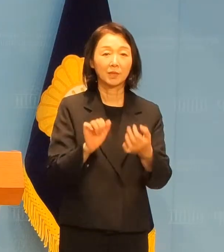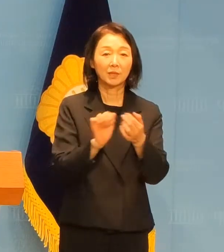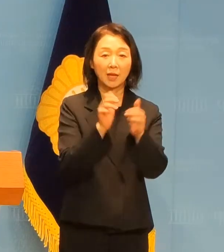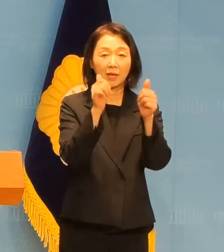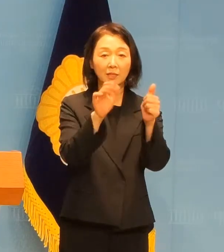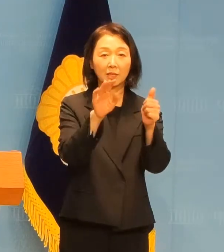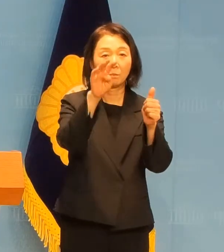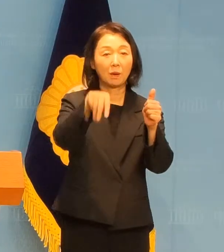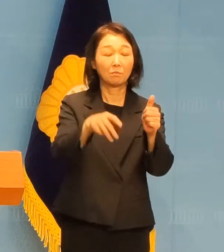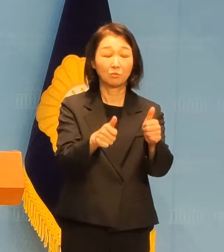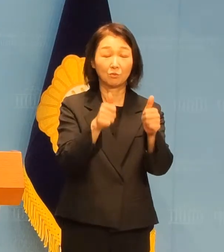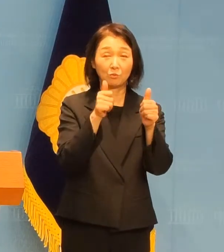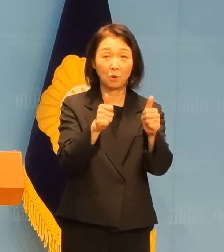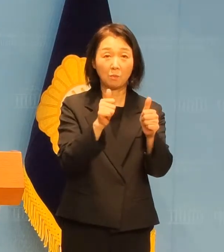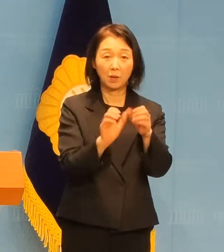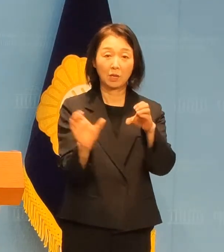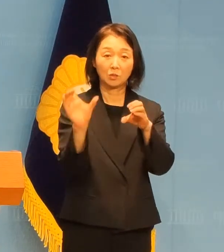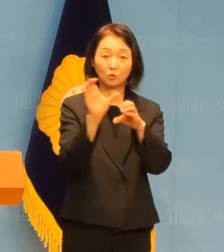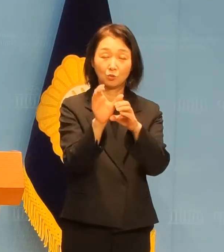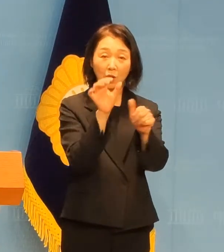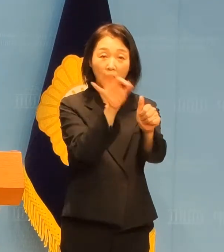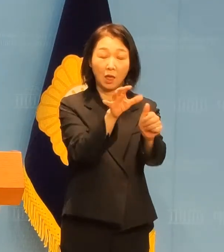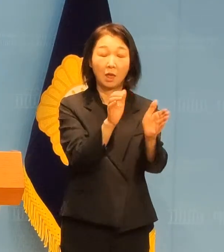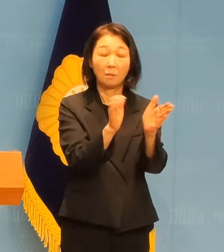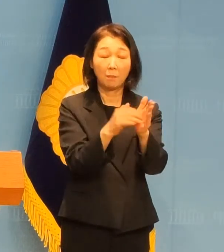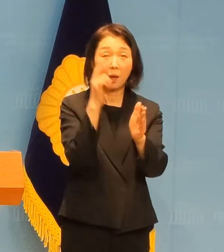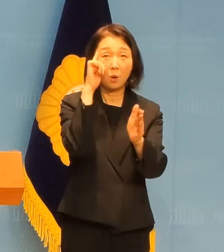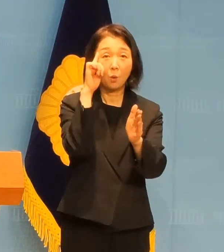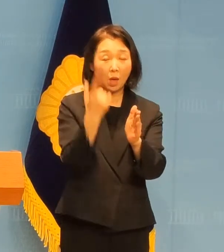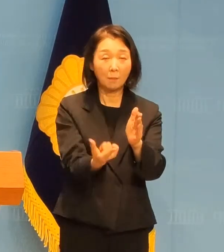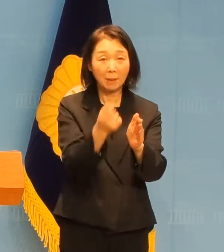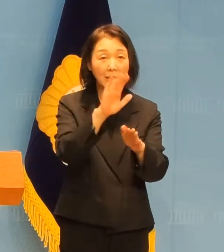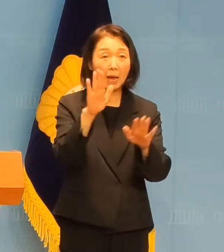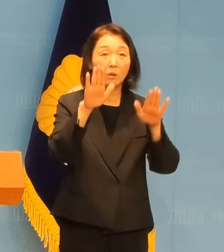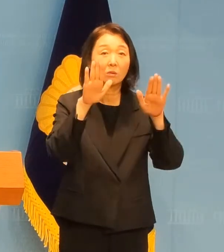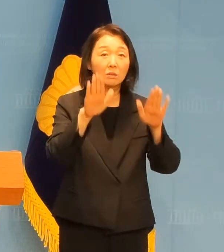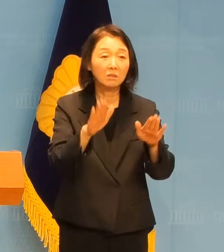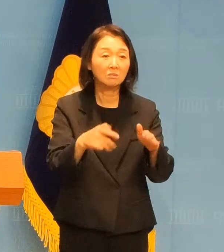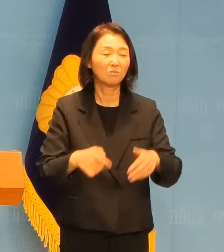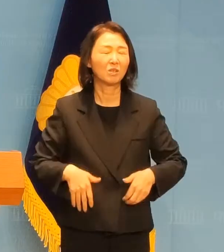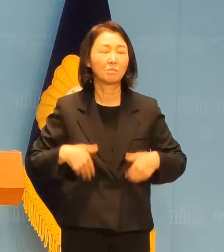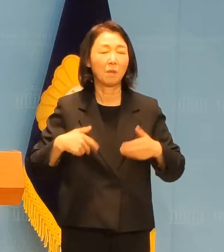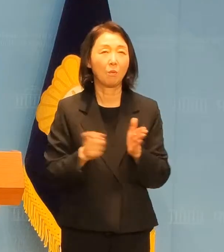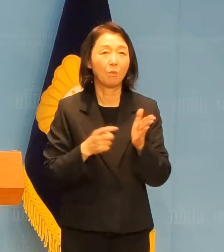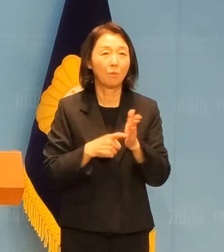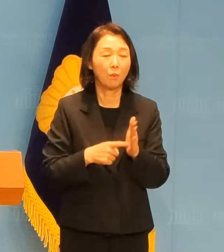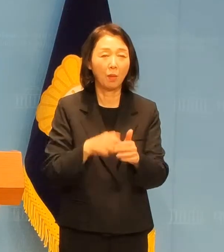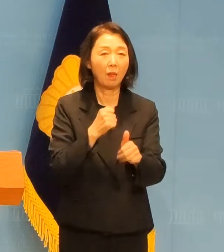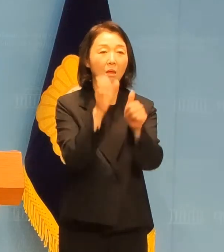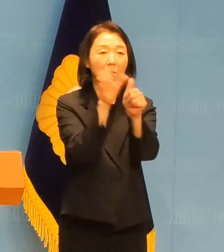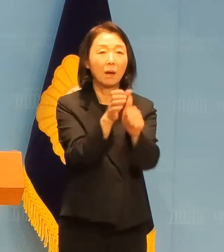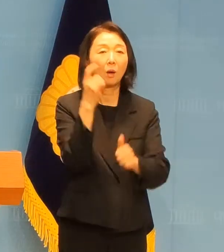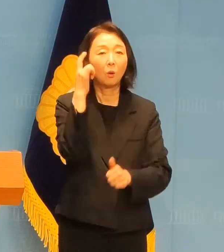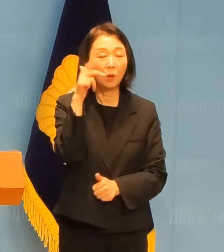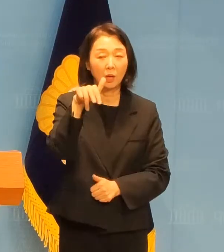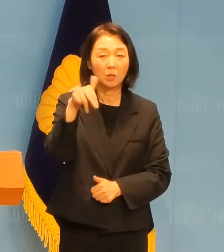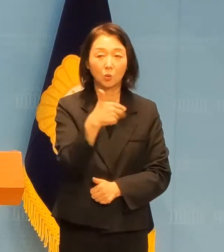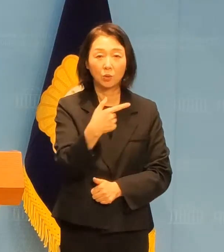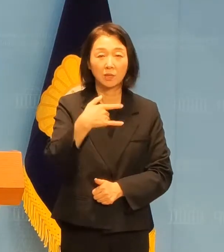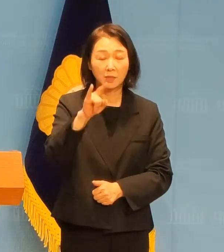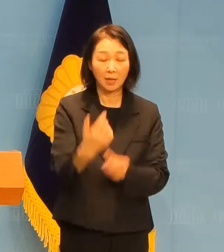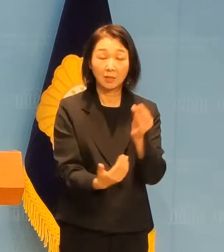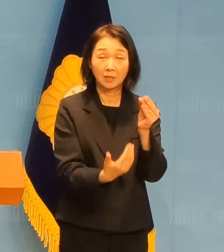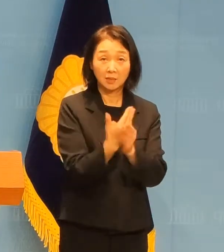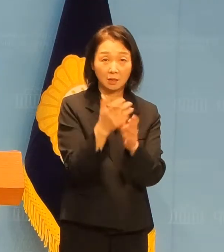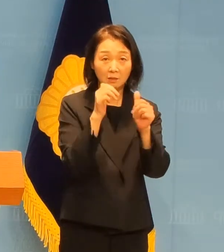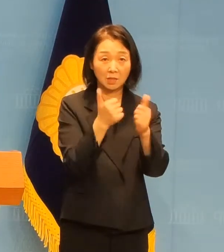재판부의 법관 추가 배치, 왜 진즉 안 하다 이제사 허겁지겁입니까? 조이대 사태,